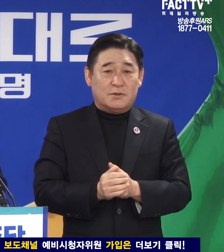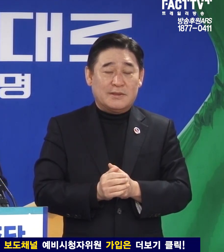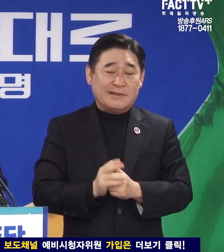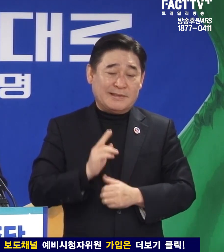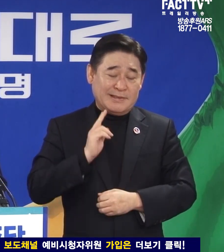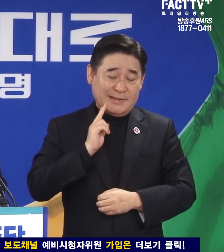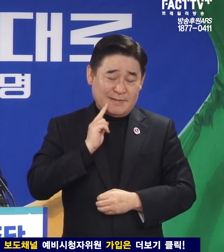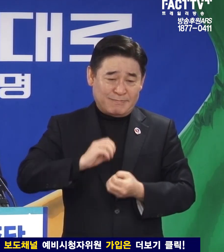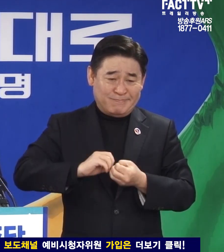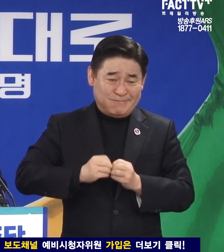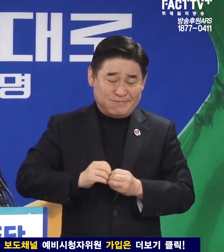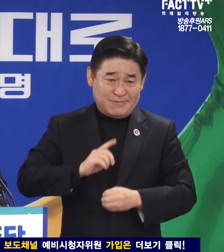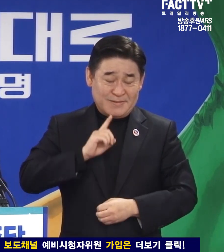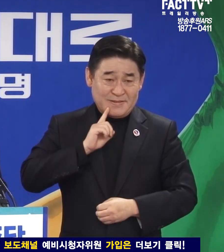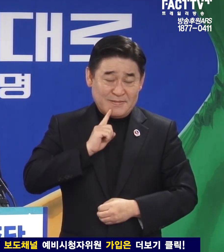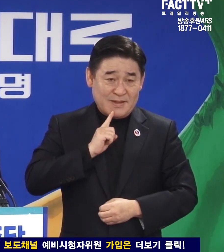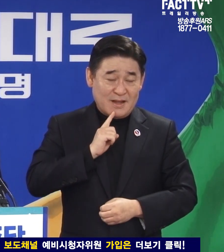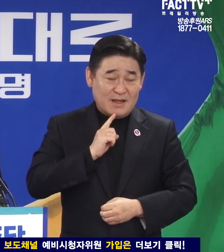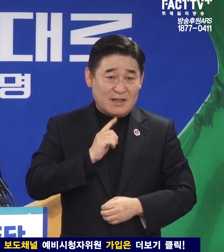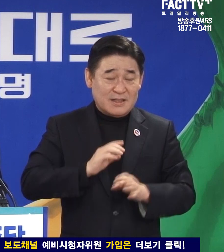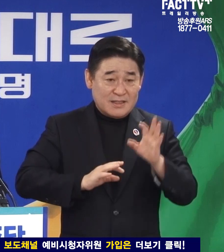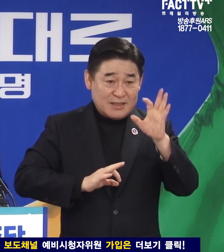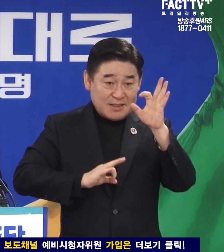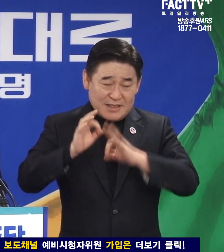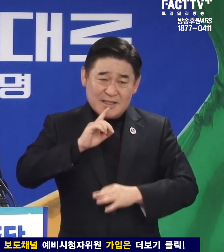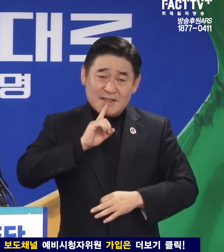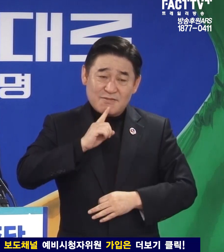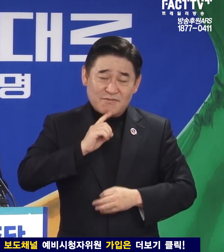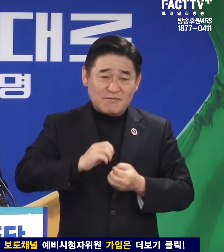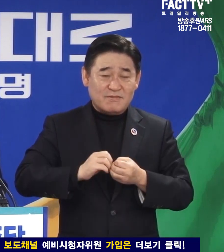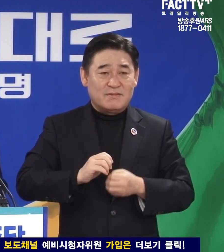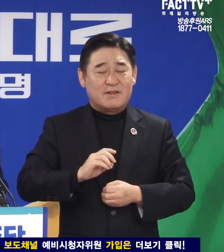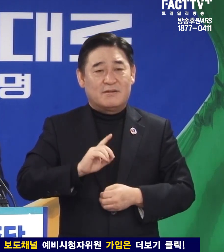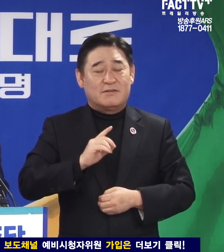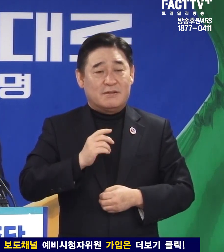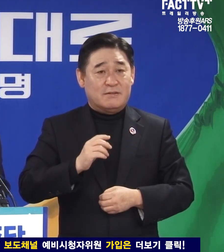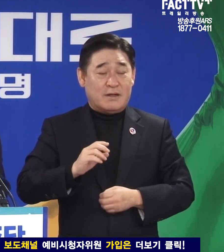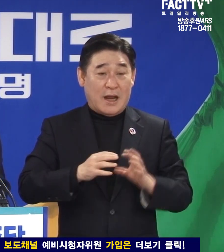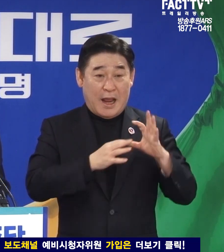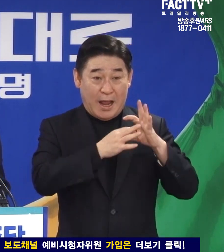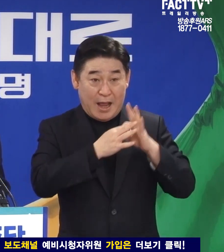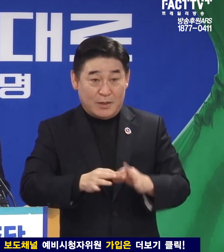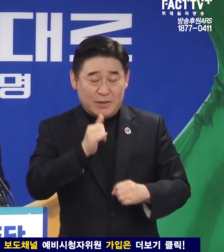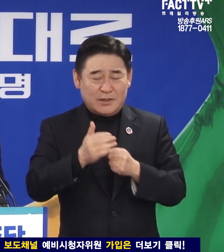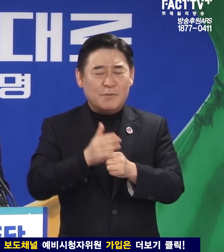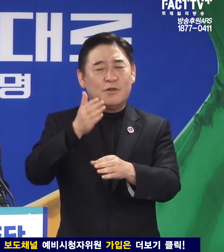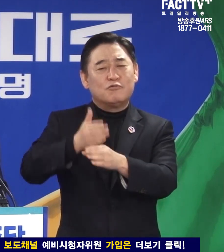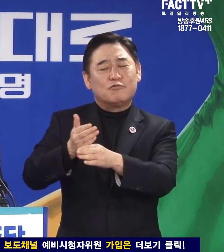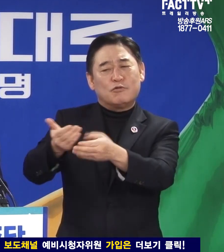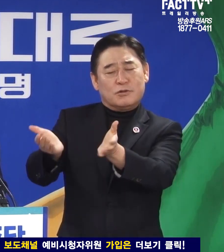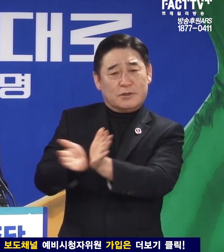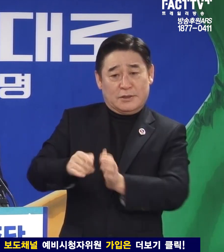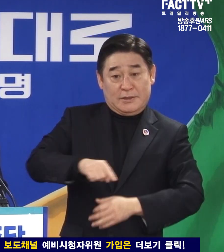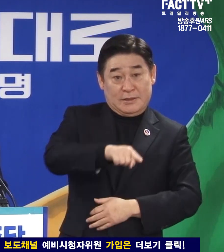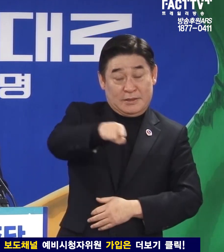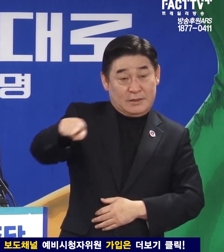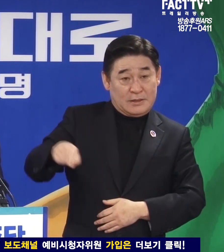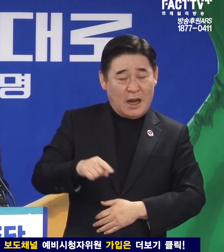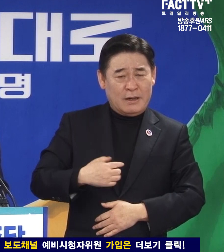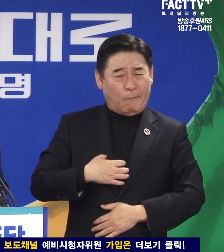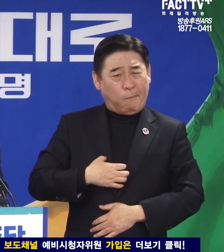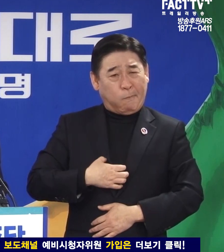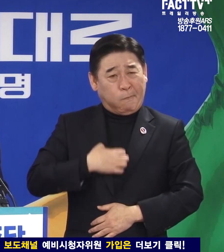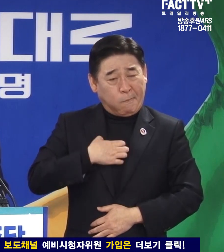폭언 또 실언 망언으로 일관돼 있었기 때문에 중도층에서